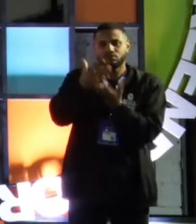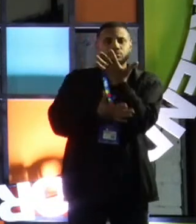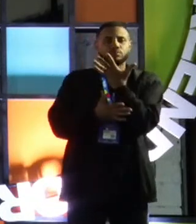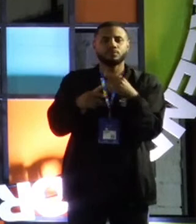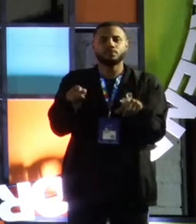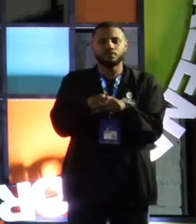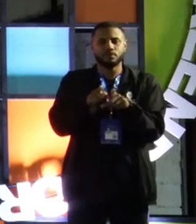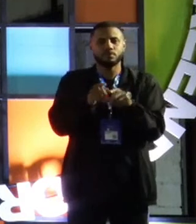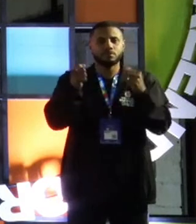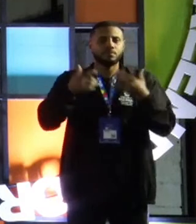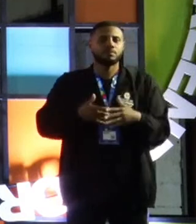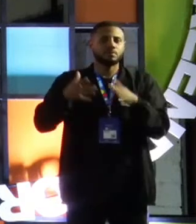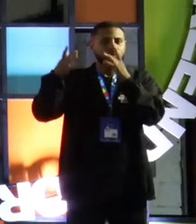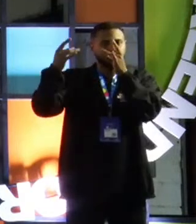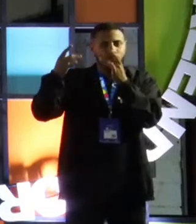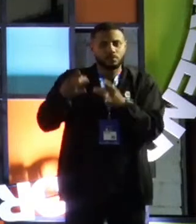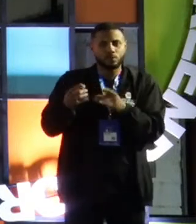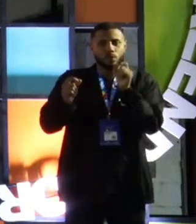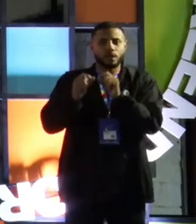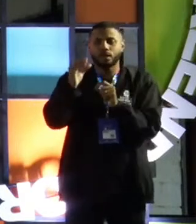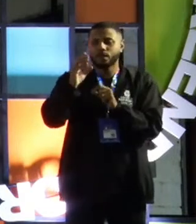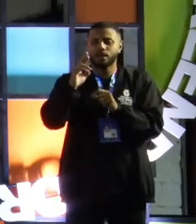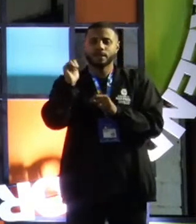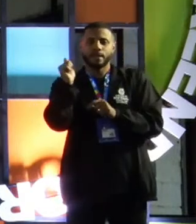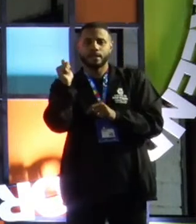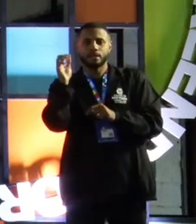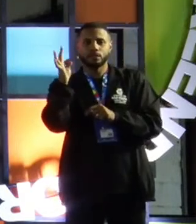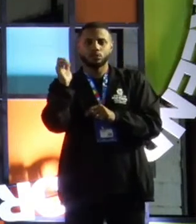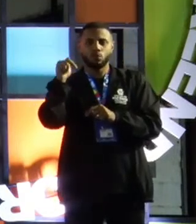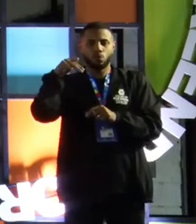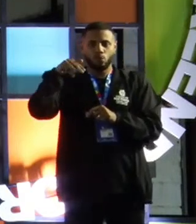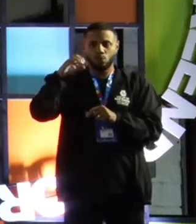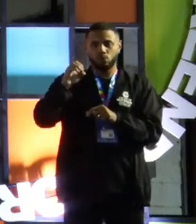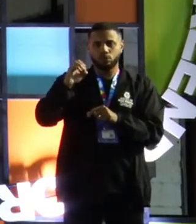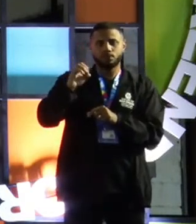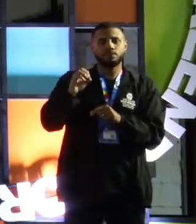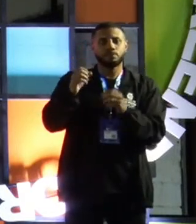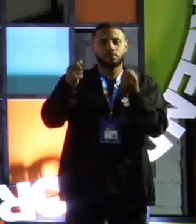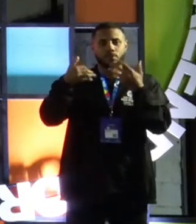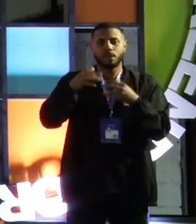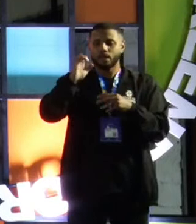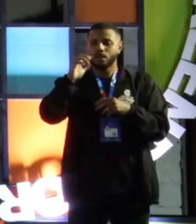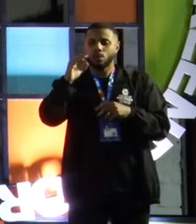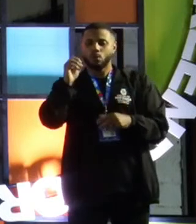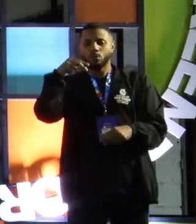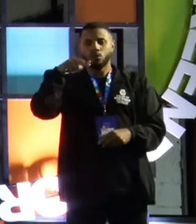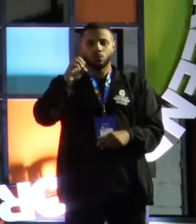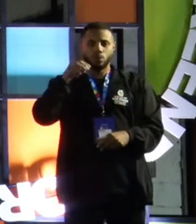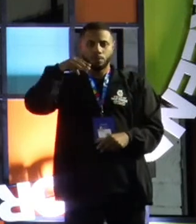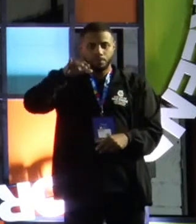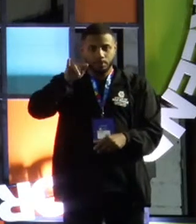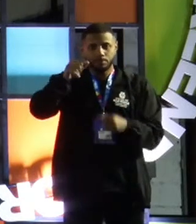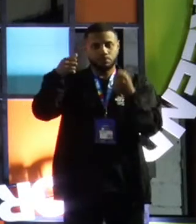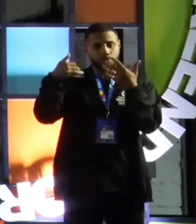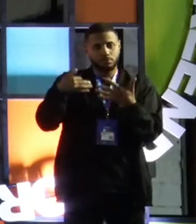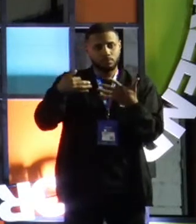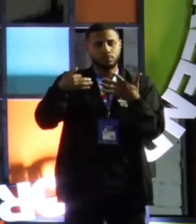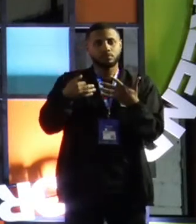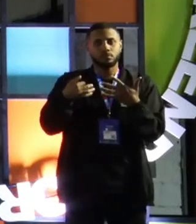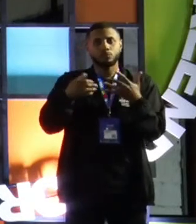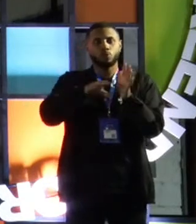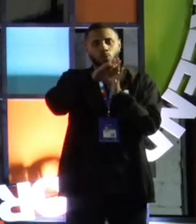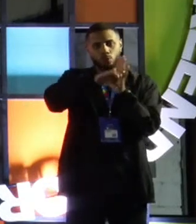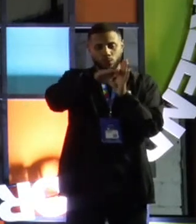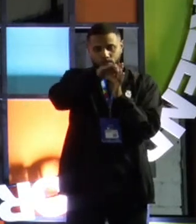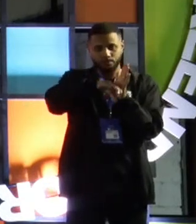que que é o termo Creator Economy. E também dar umas dicas de como monetizar na sua carreira aí de criador de